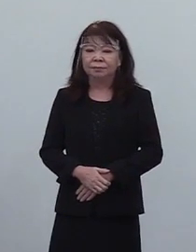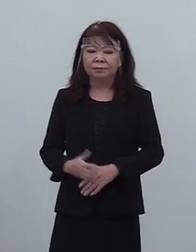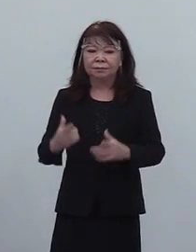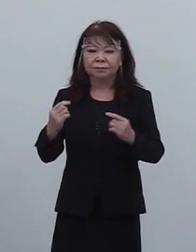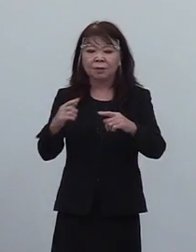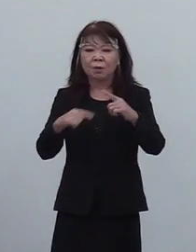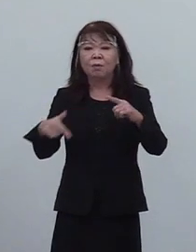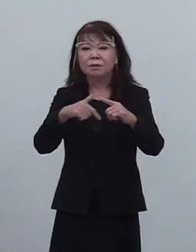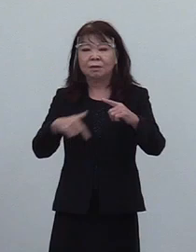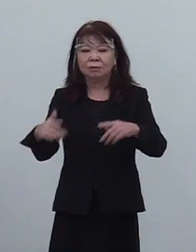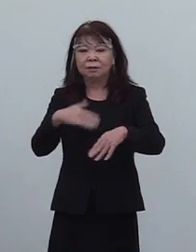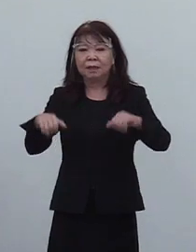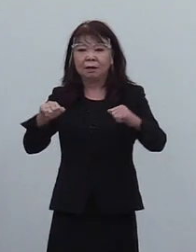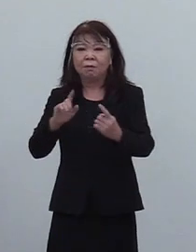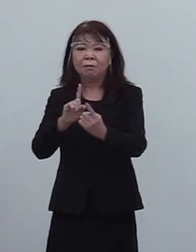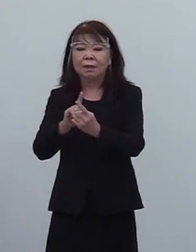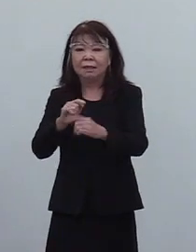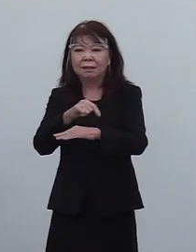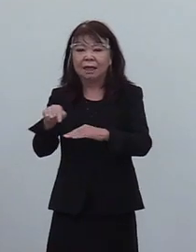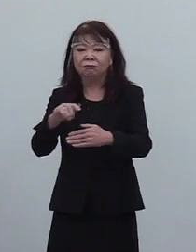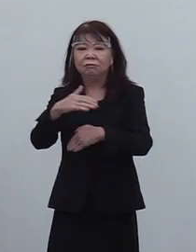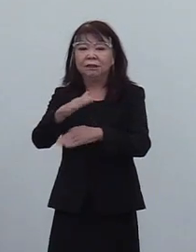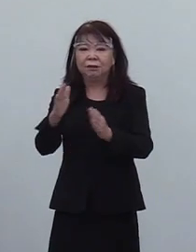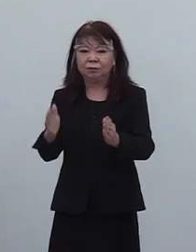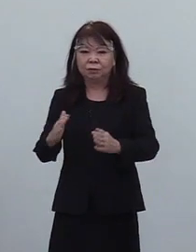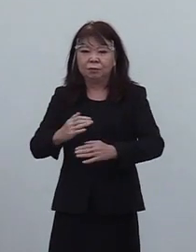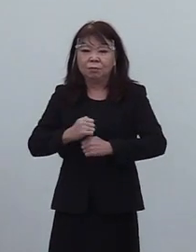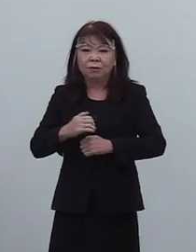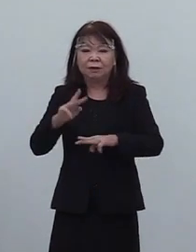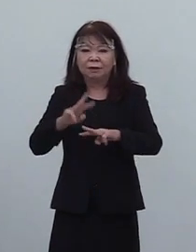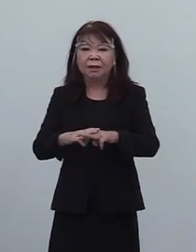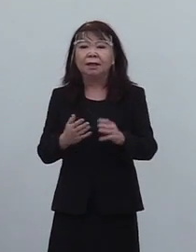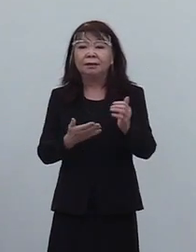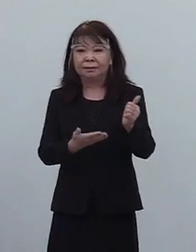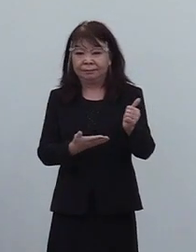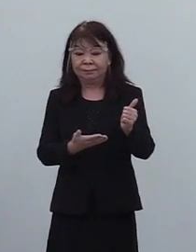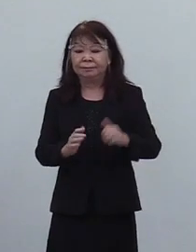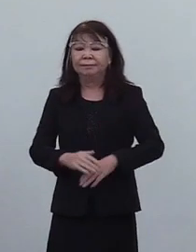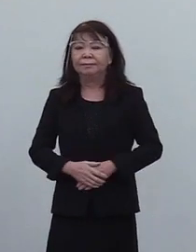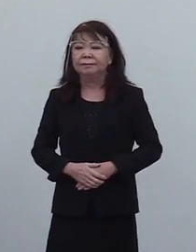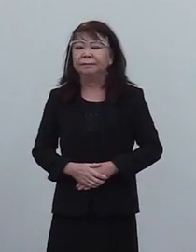同じく厚生部健康対策室森田です。